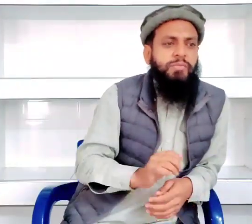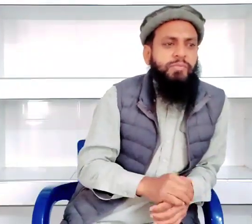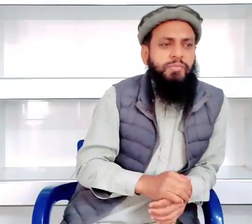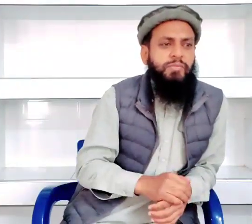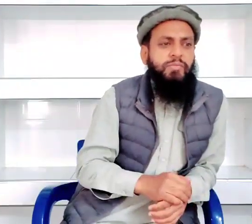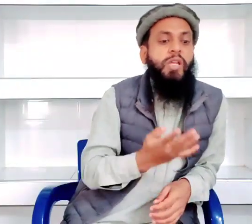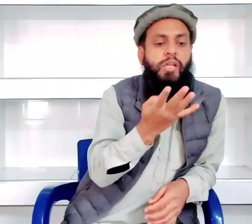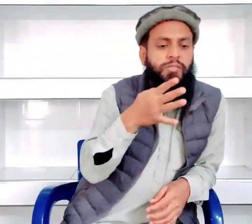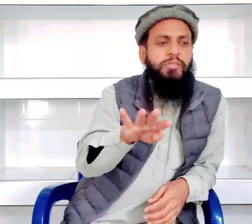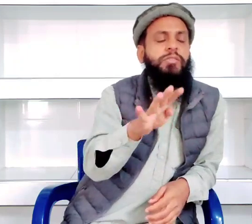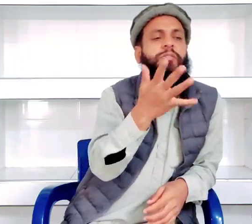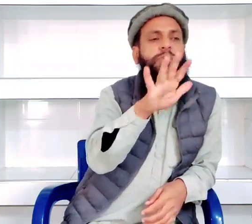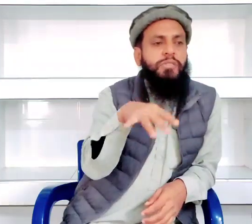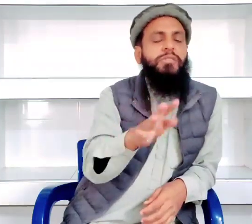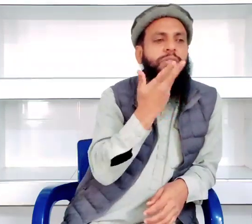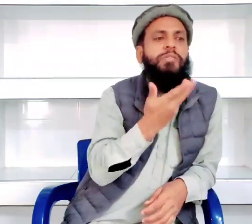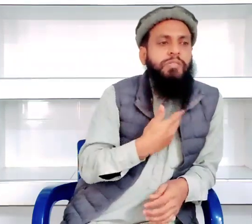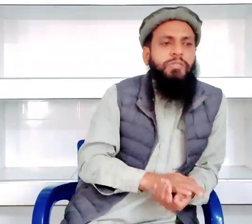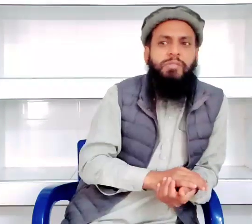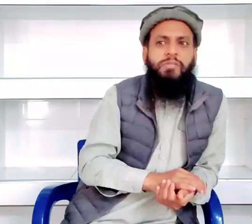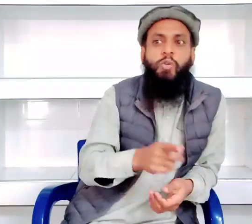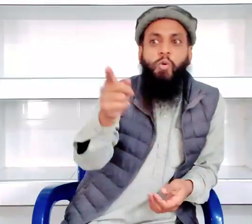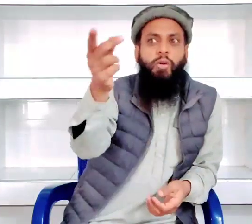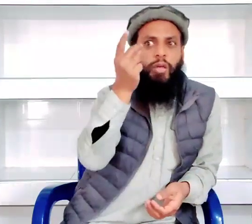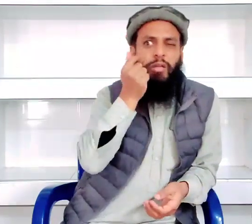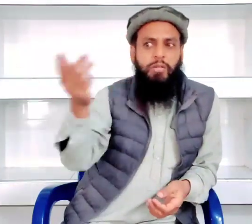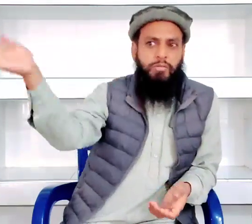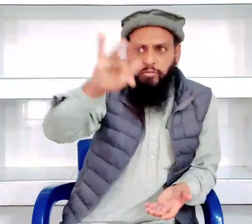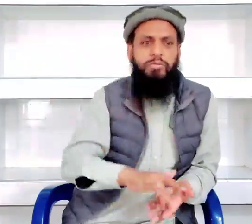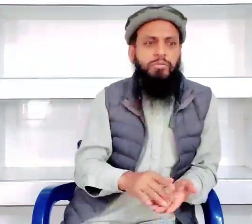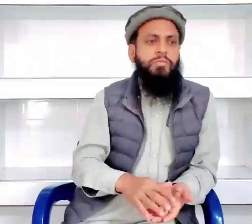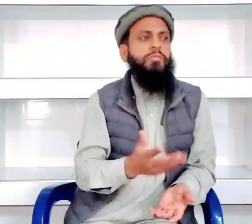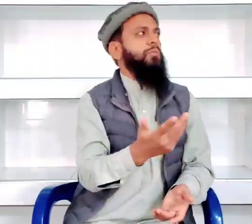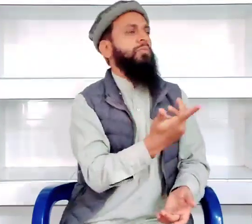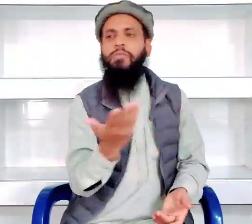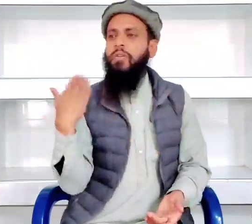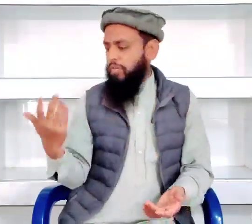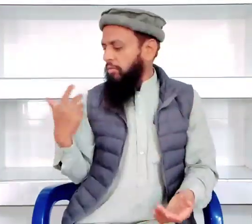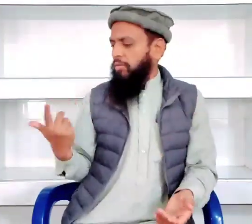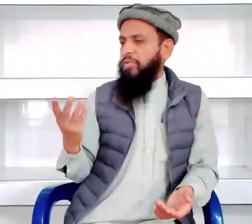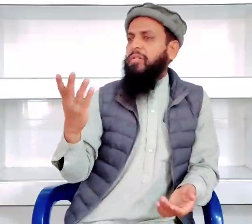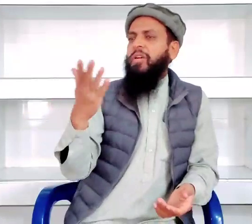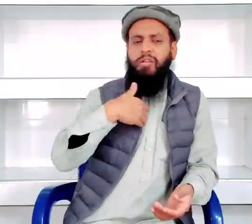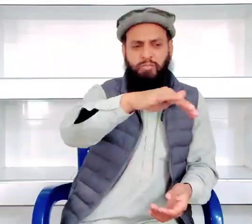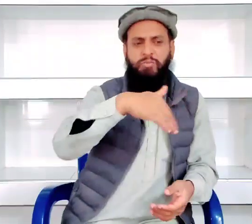جی نہ طے ہوئے تو پھر یہ جا کے وہ تجارت کر سکتا ہے یہ اندر مداخلت کرنا جائز اور